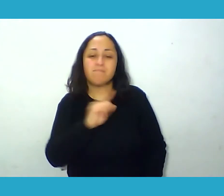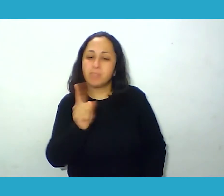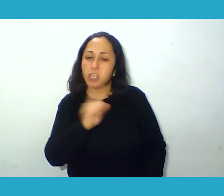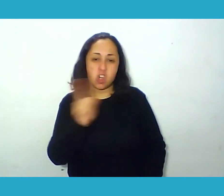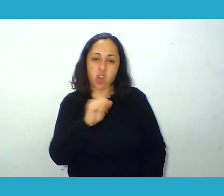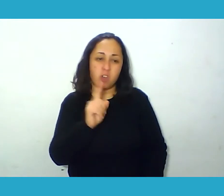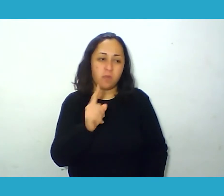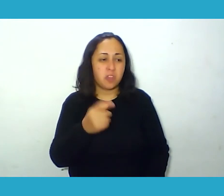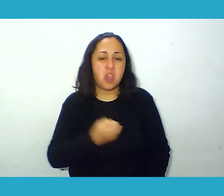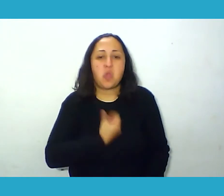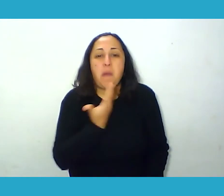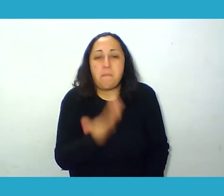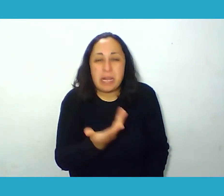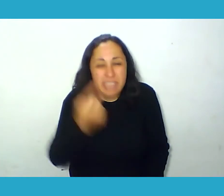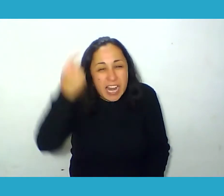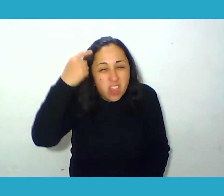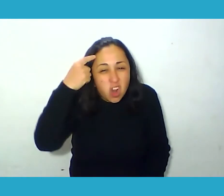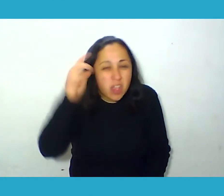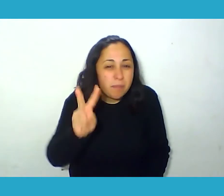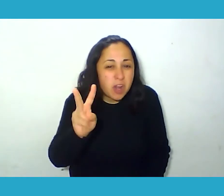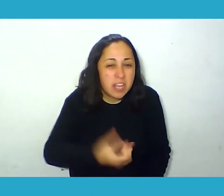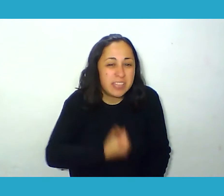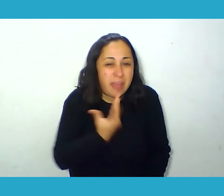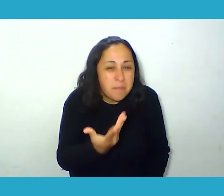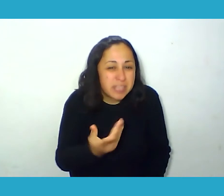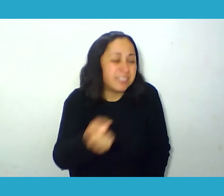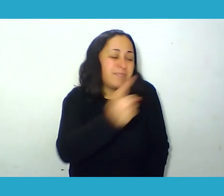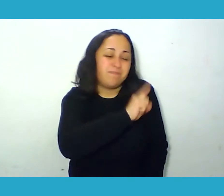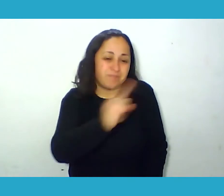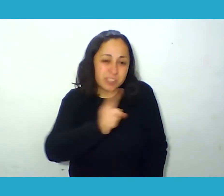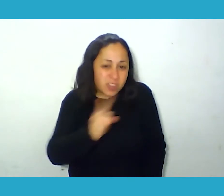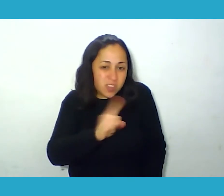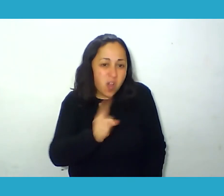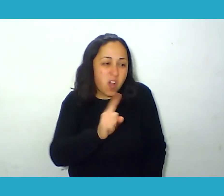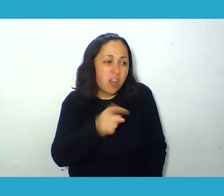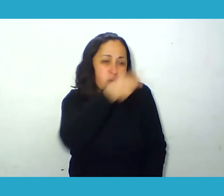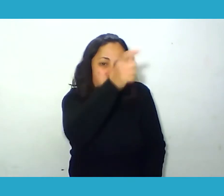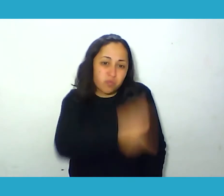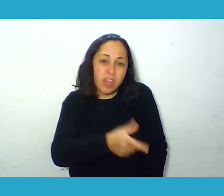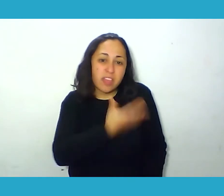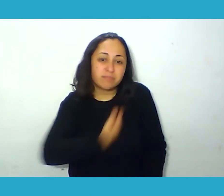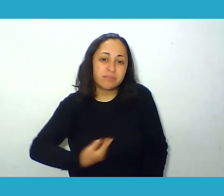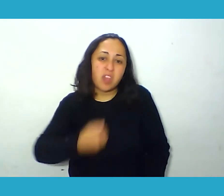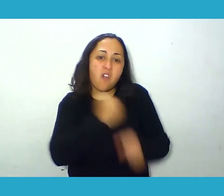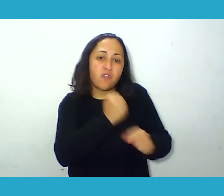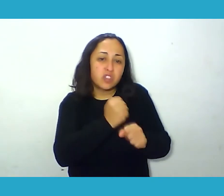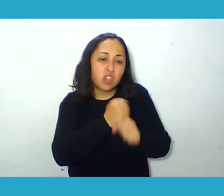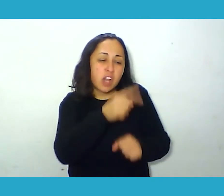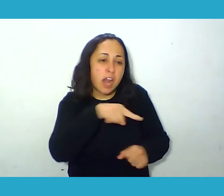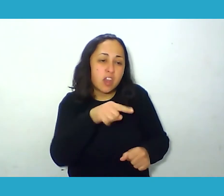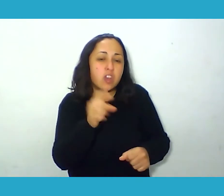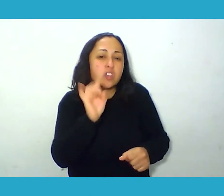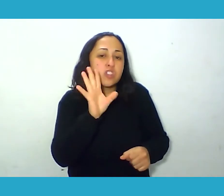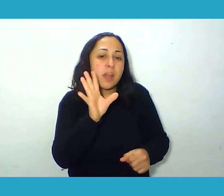no expresan esta ideología. Todos ellos, funcionarios, representan